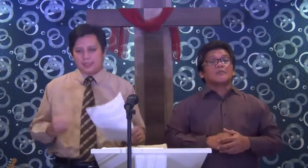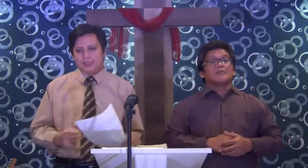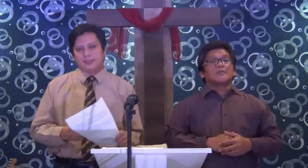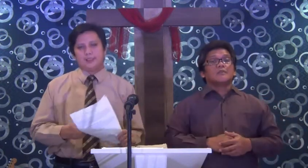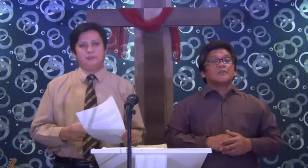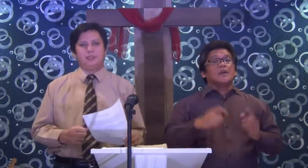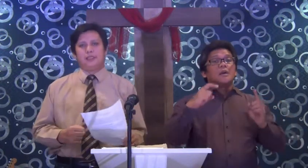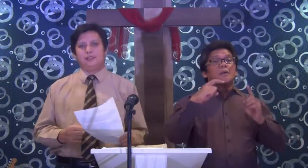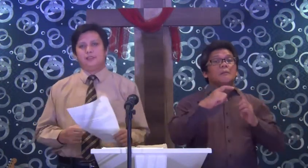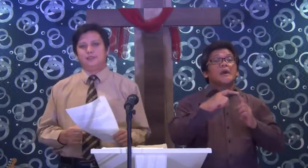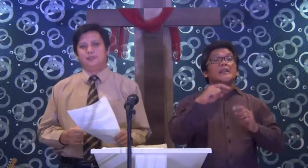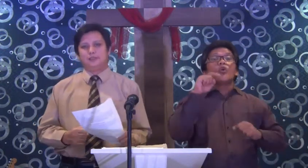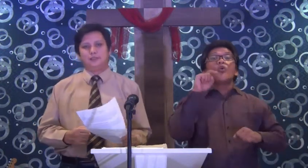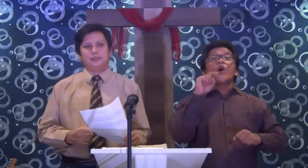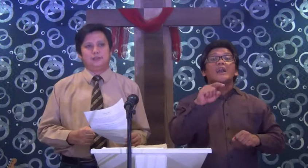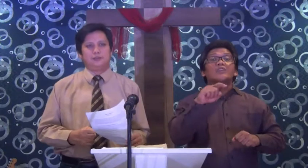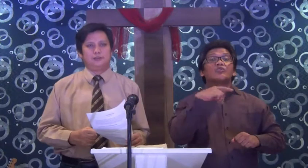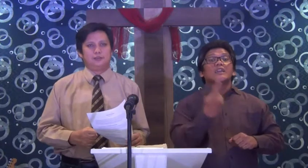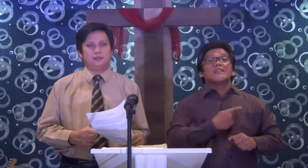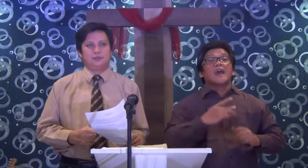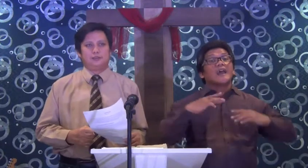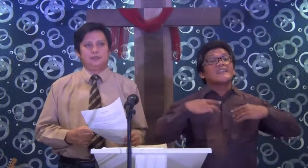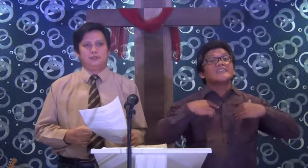pada saat kita diselamatkan,